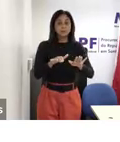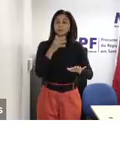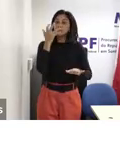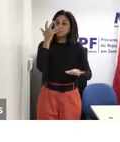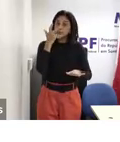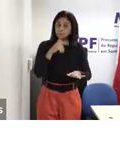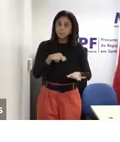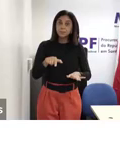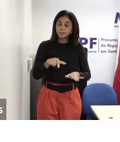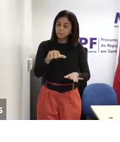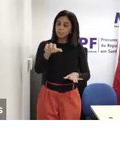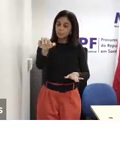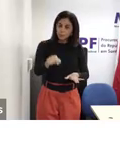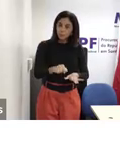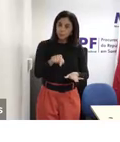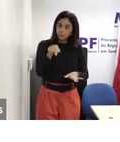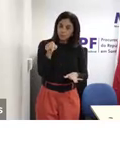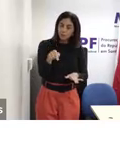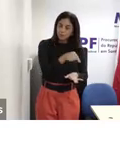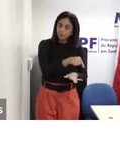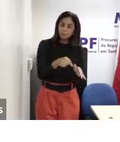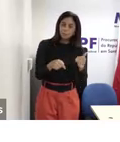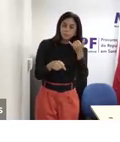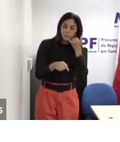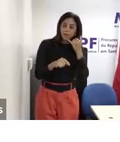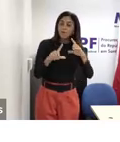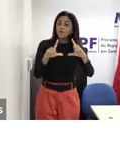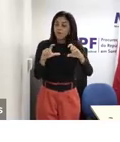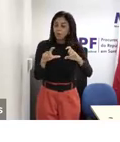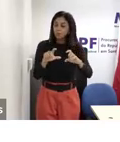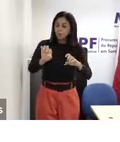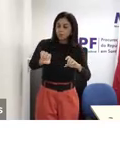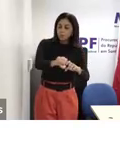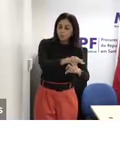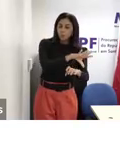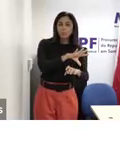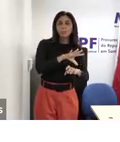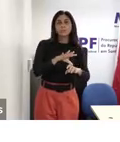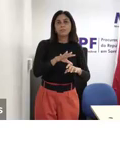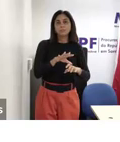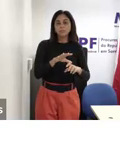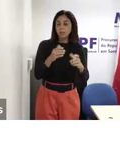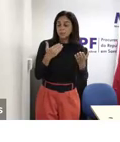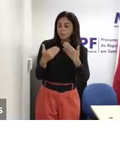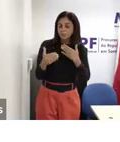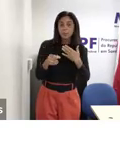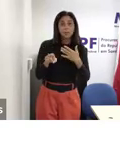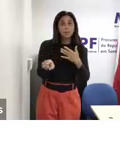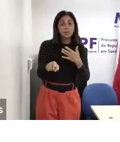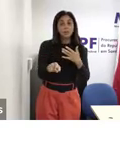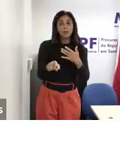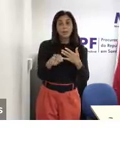e como é que consegue ser feito isso teve uma operação muito interessante da da Polícia Federal